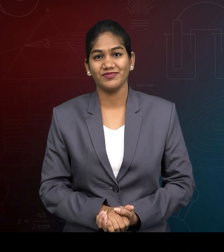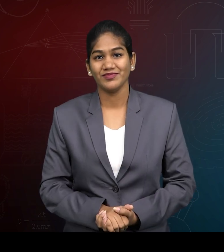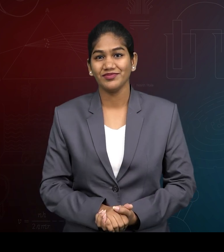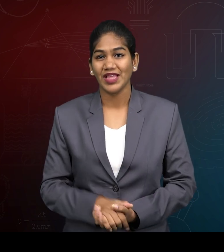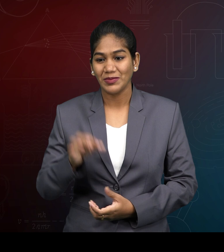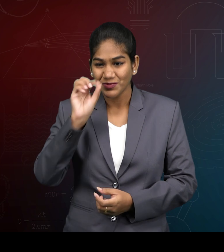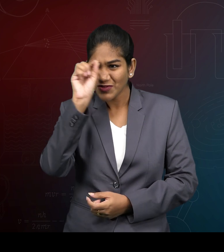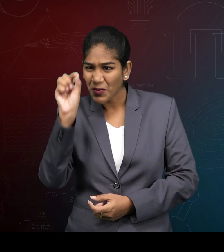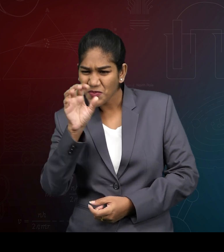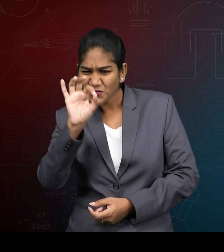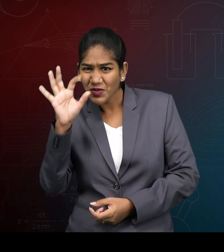ಪ್ರಸ್ತುತ,